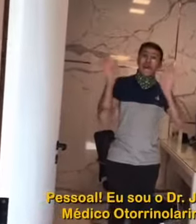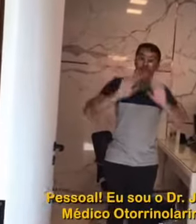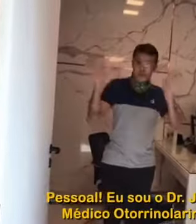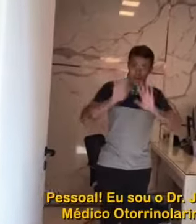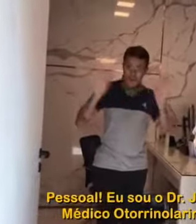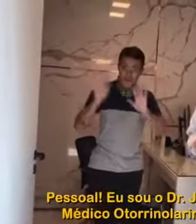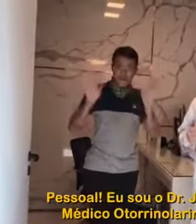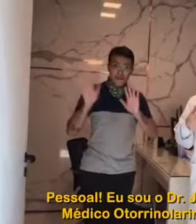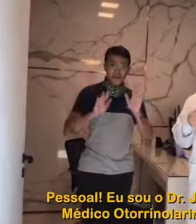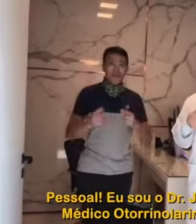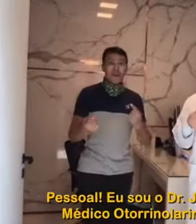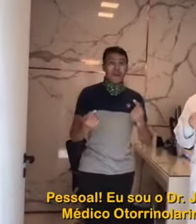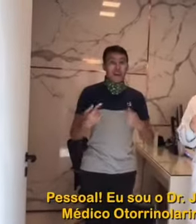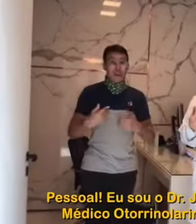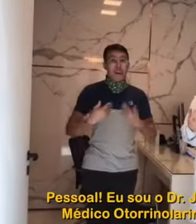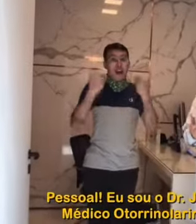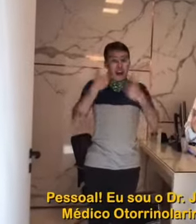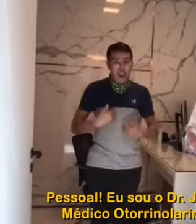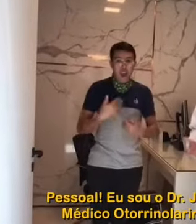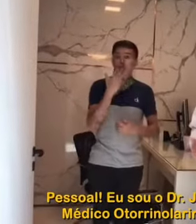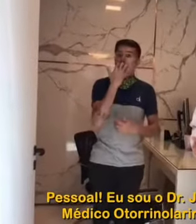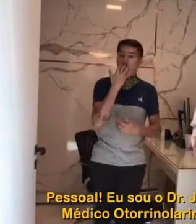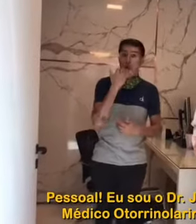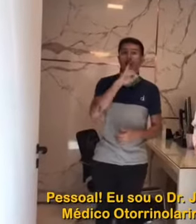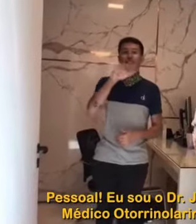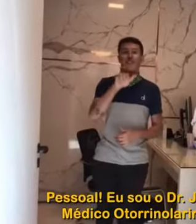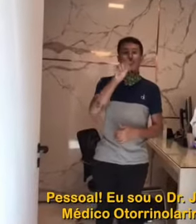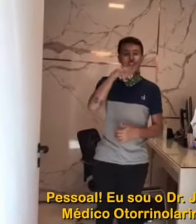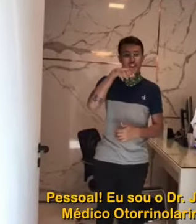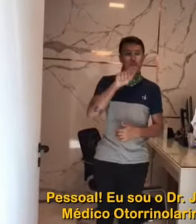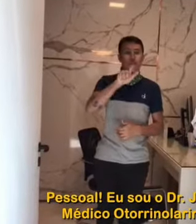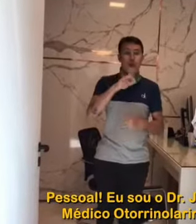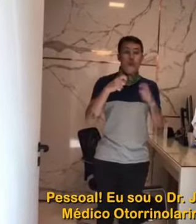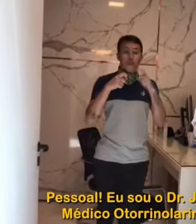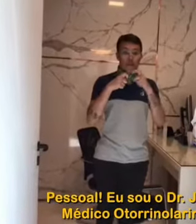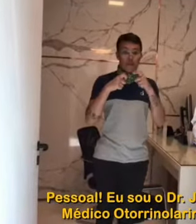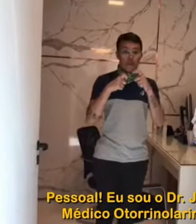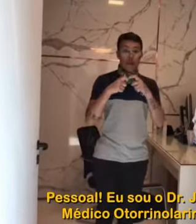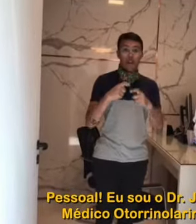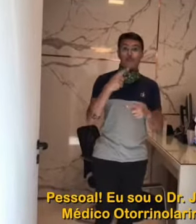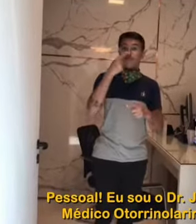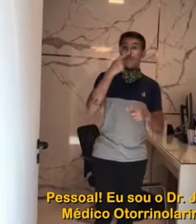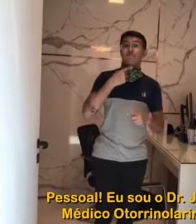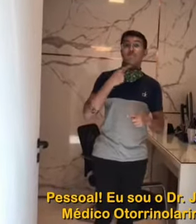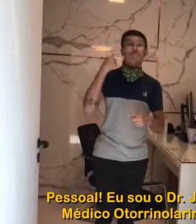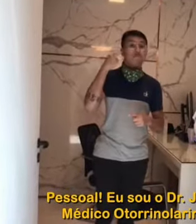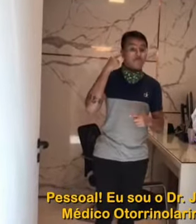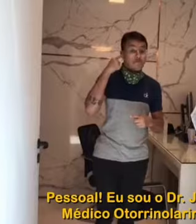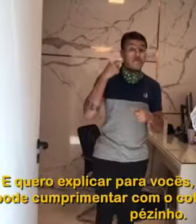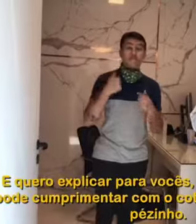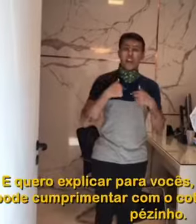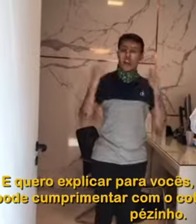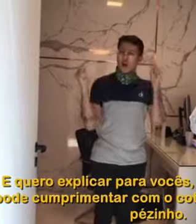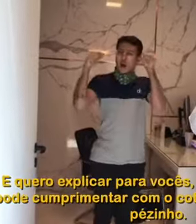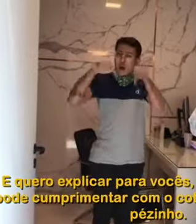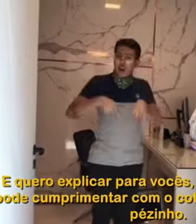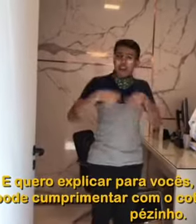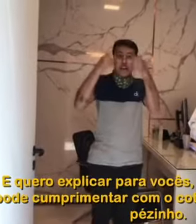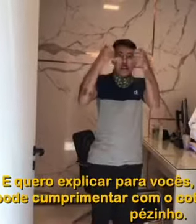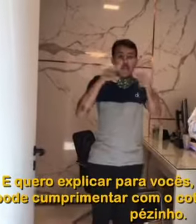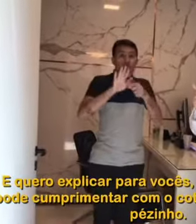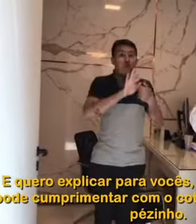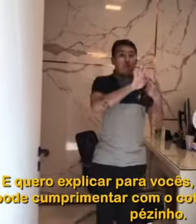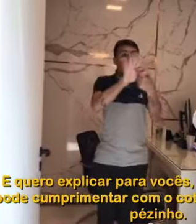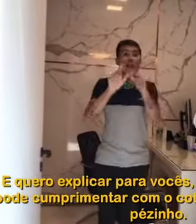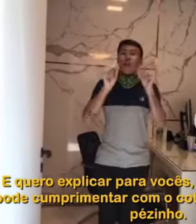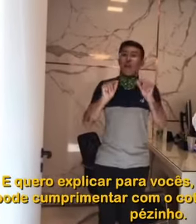Pessoal, eu sou o Dr. Jamal Azam, médico otorrinolaringologista. E quero explicar para